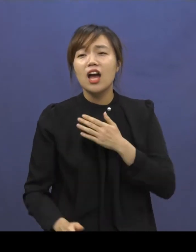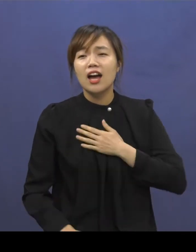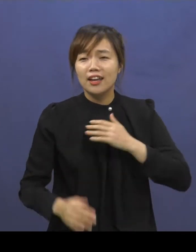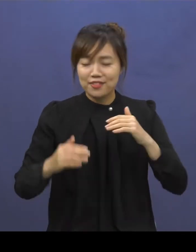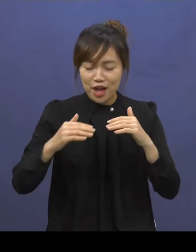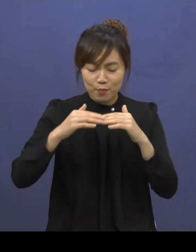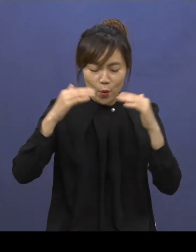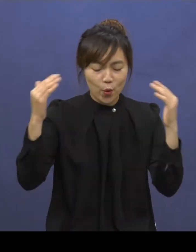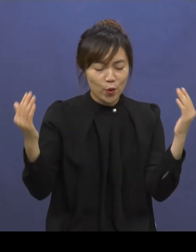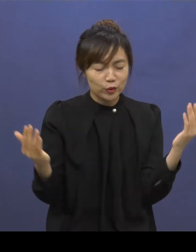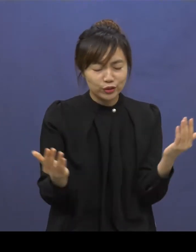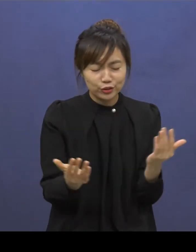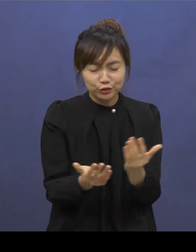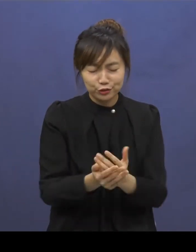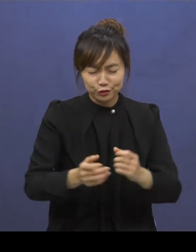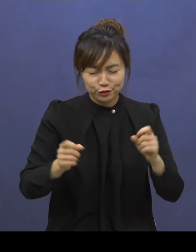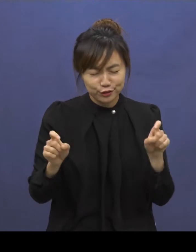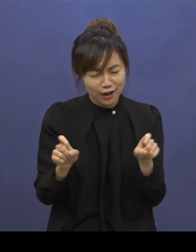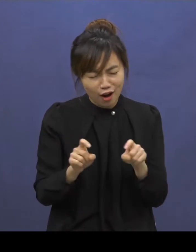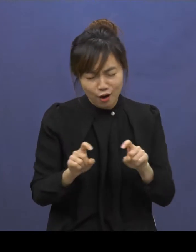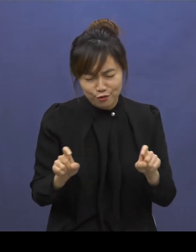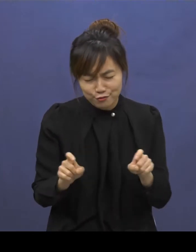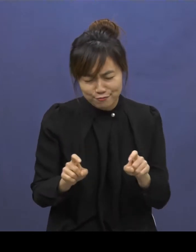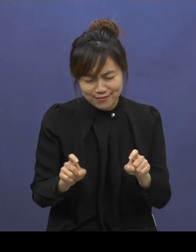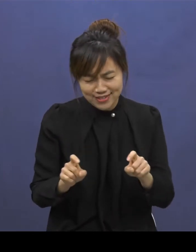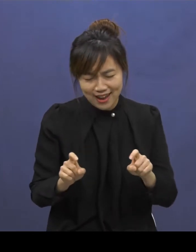내 모든 두려움